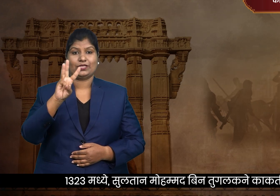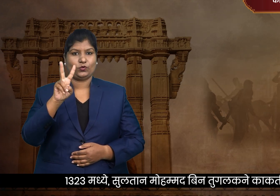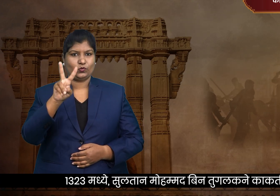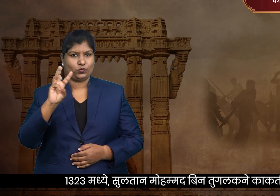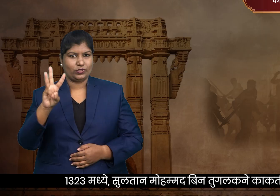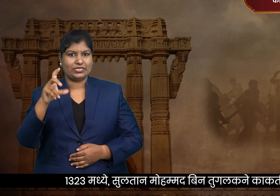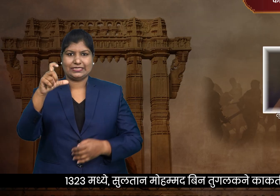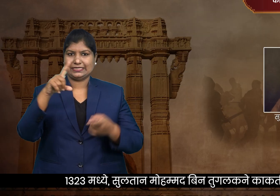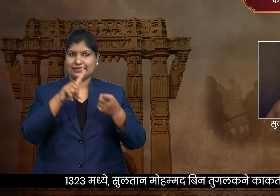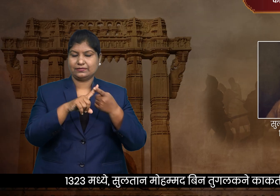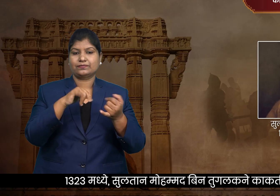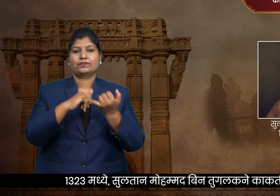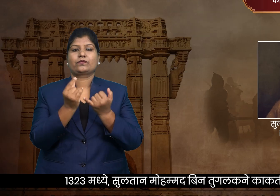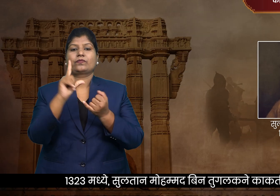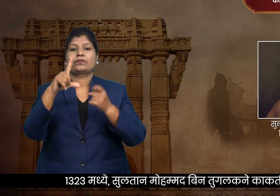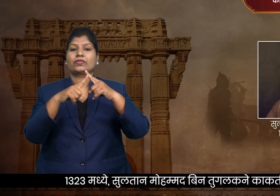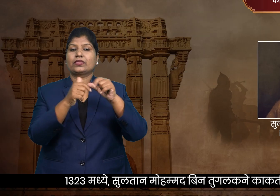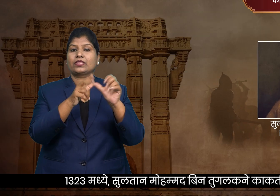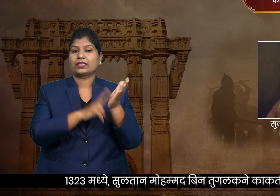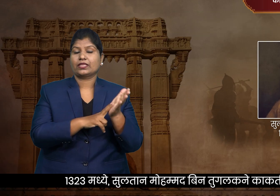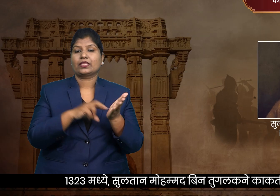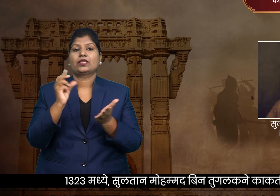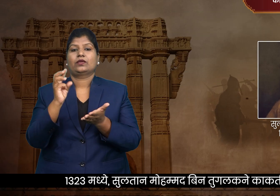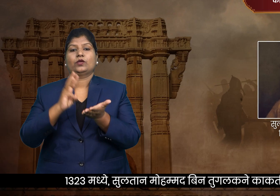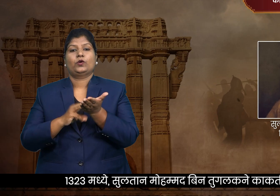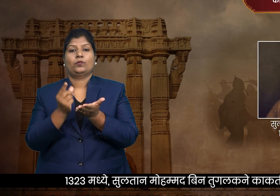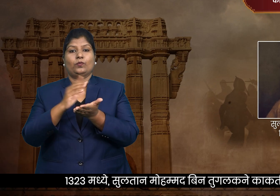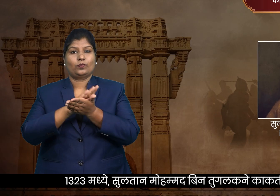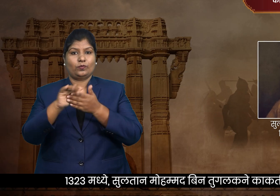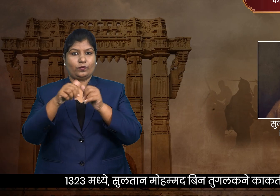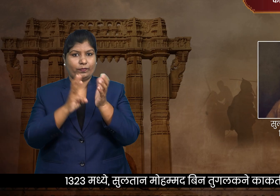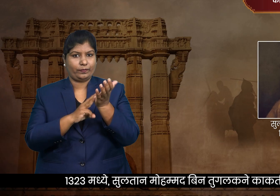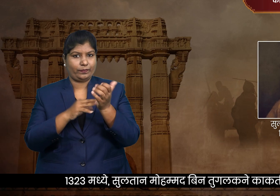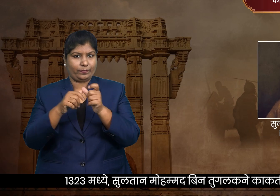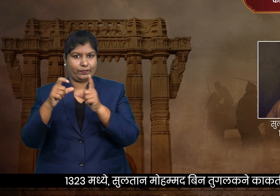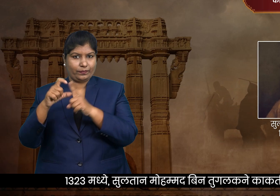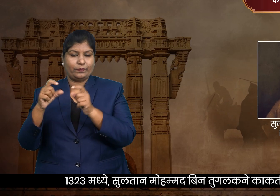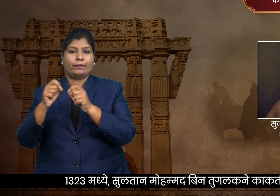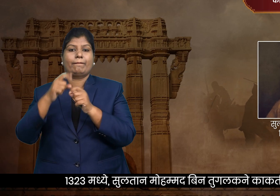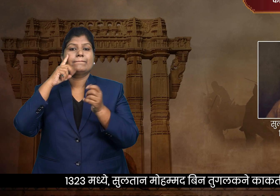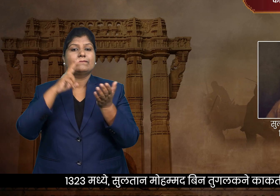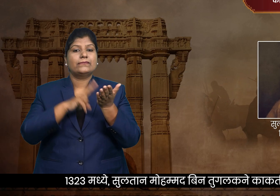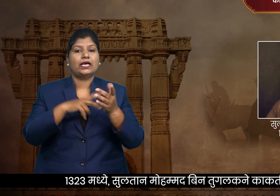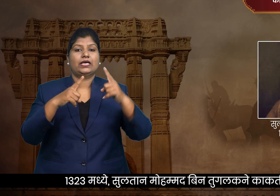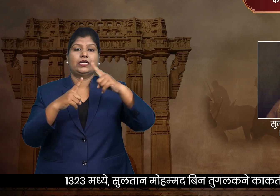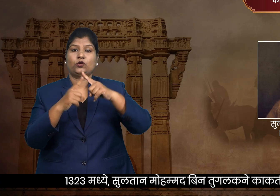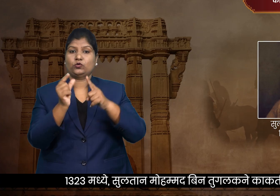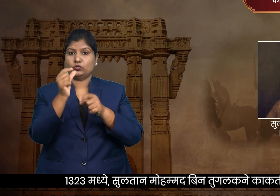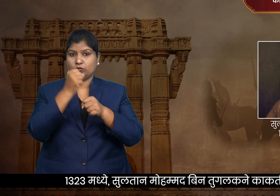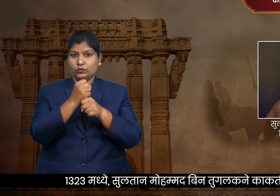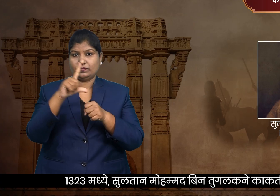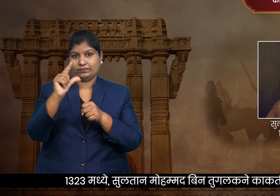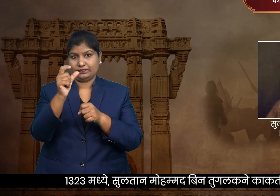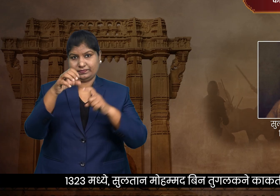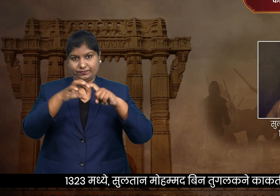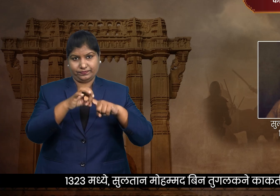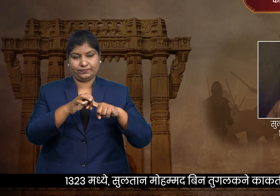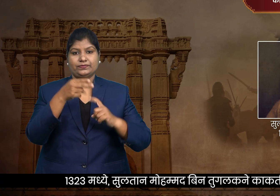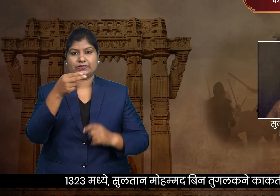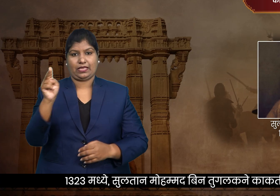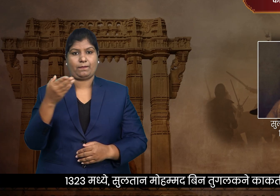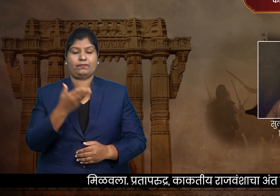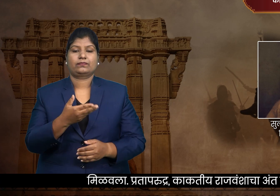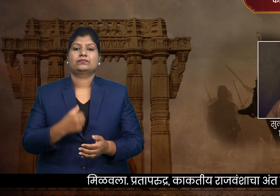1323 मध्ये सुलतान मोहम्मद बिन तुघलकने काकतीयांवर विजय